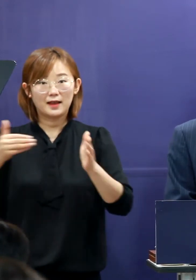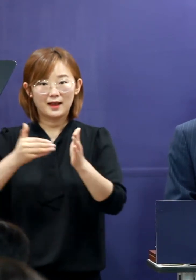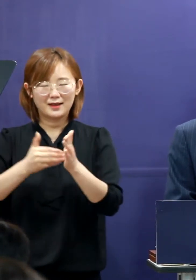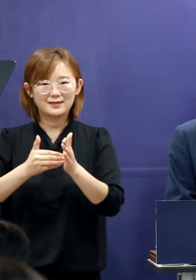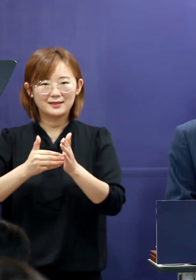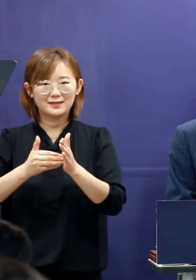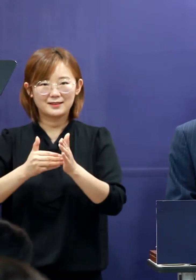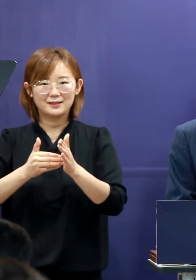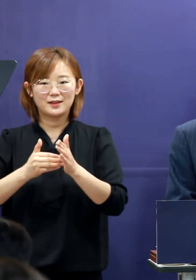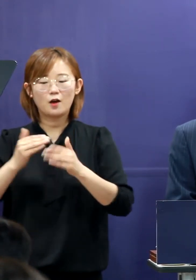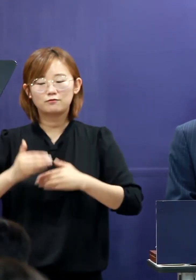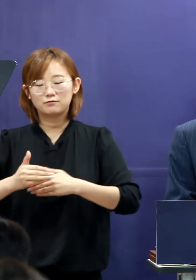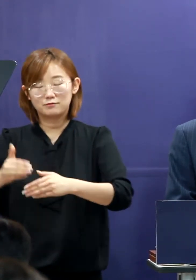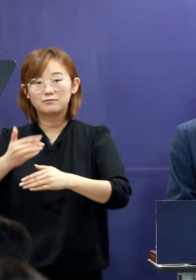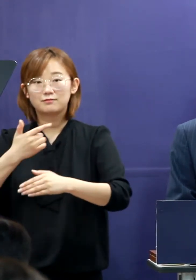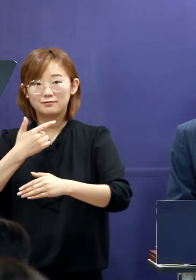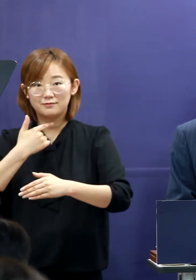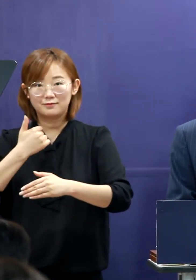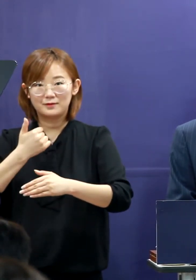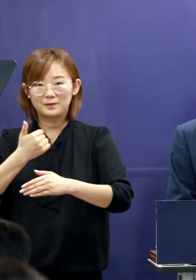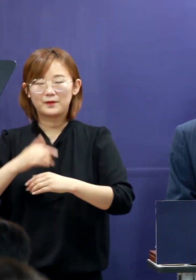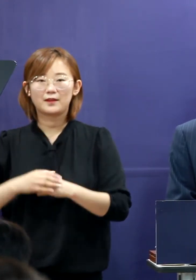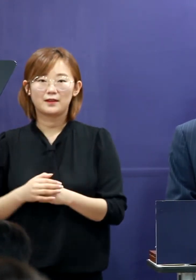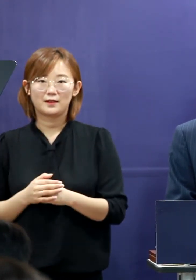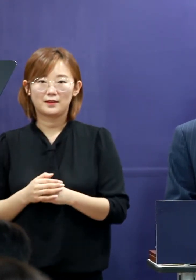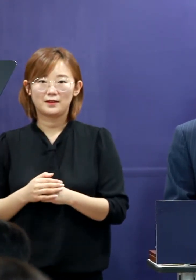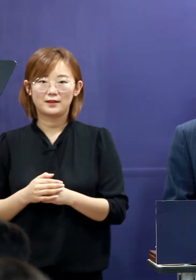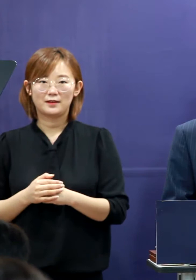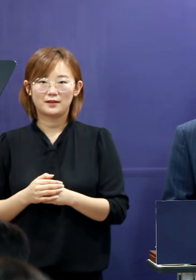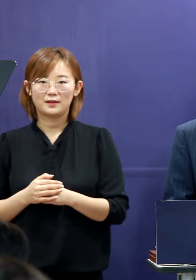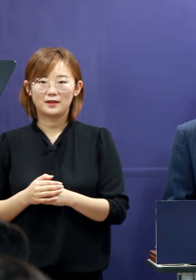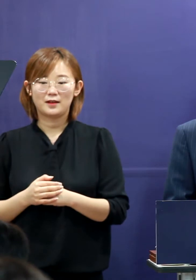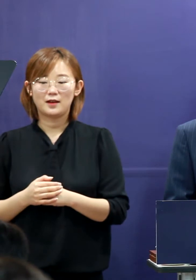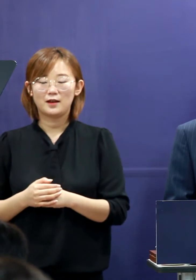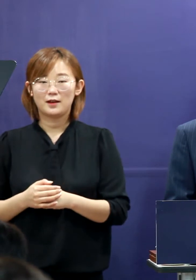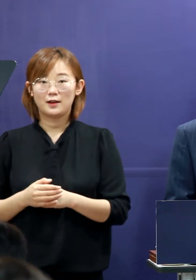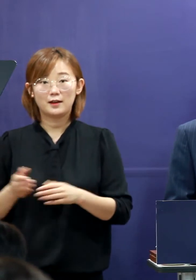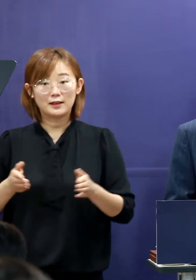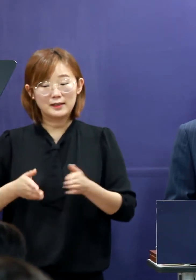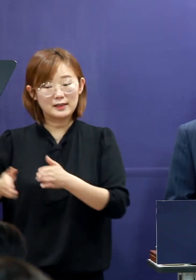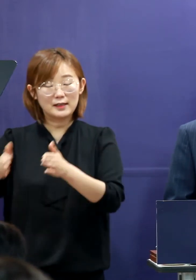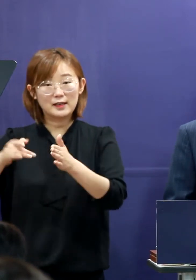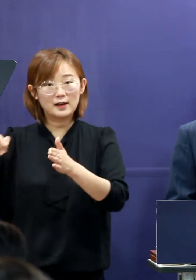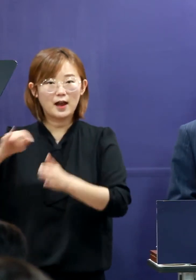일이기도 한데 하이패스 나들목 설치와 관련해서도 질문을 주신 것 같습니다.